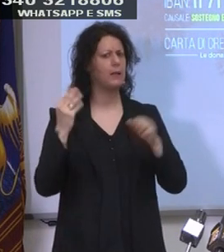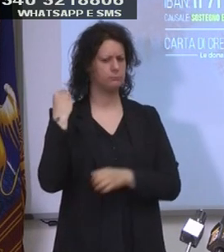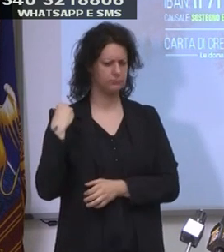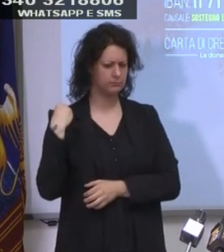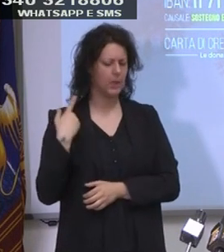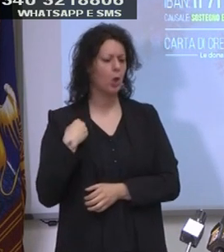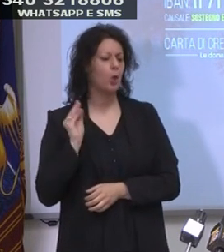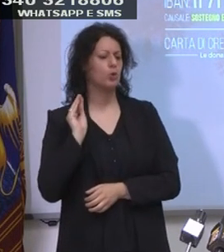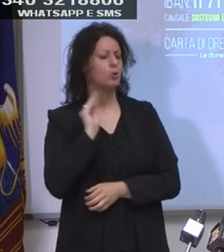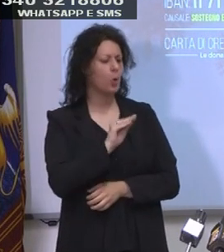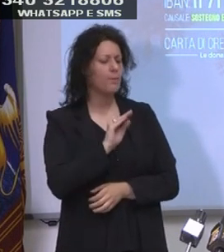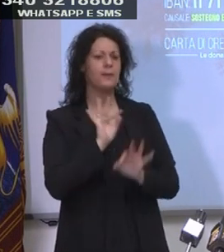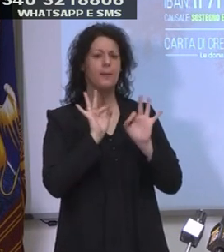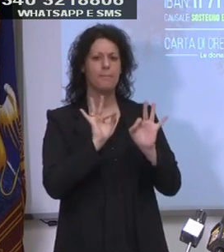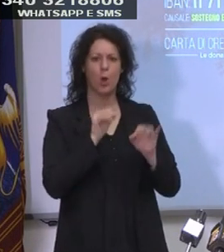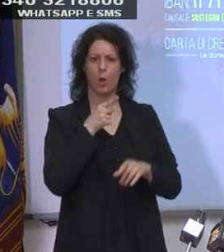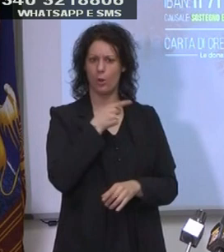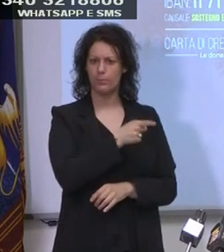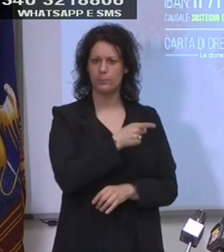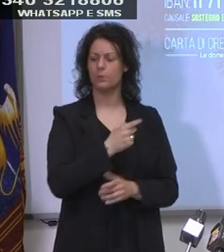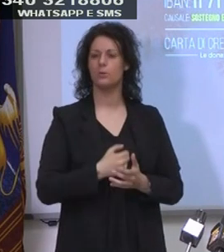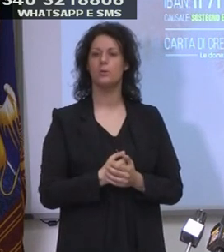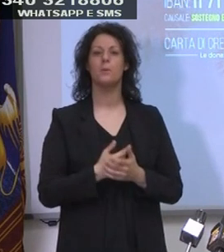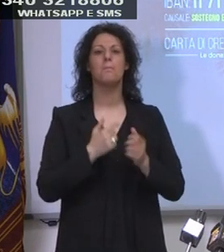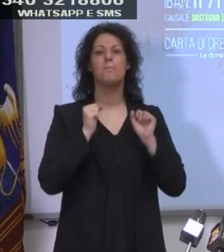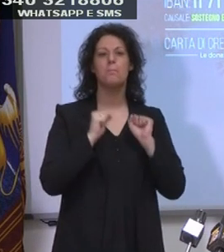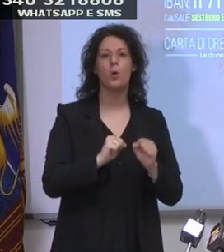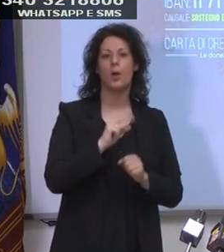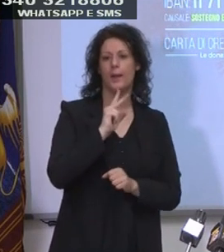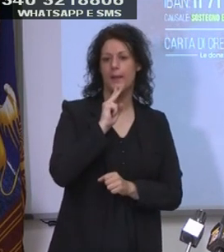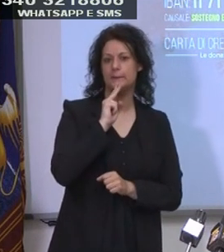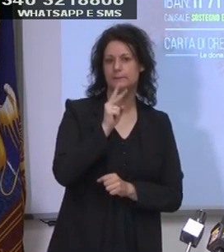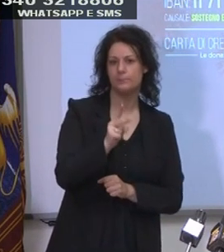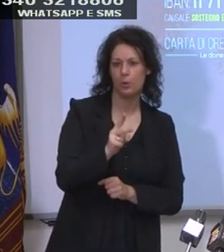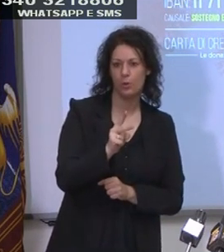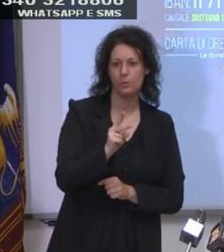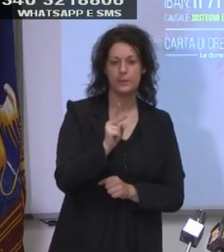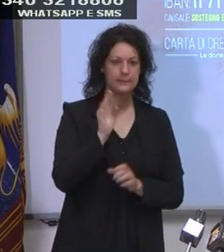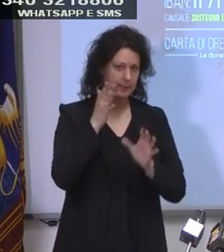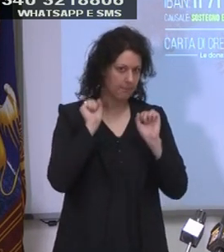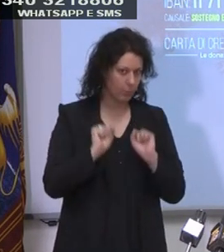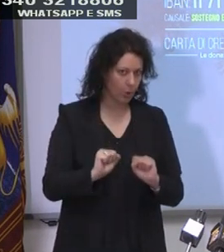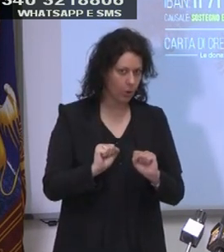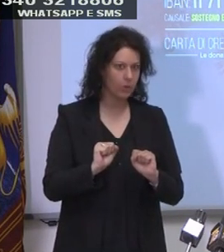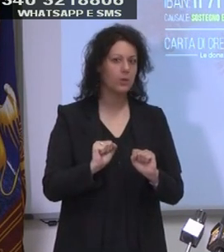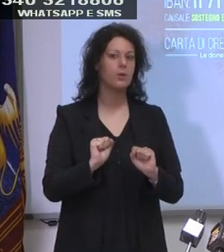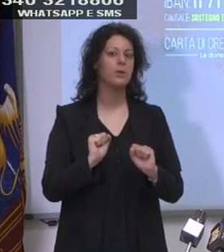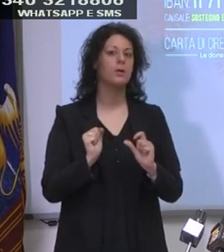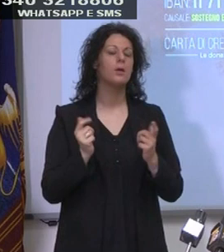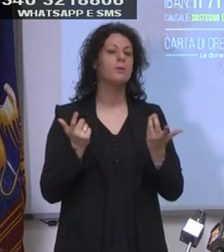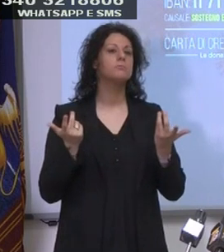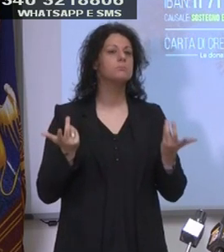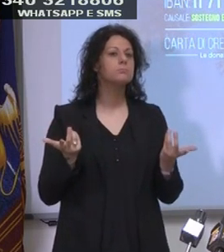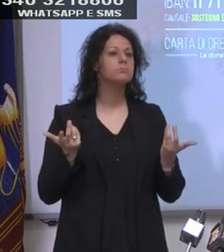chiedono a lei, Presidente, se gentilmente può rispondere, se è possibile, relativamente a come si